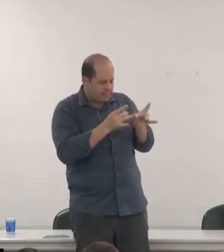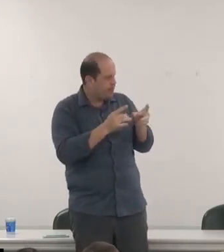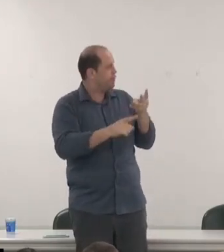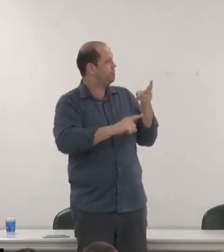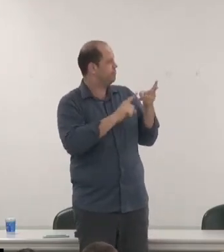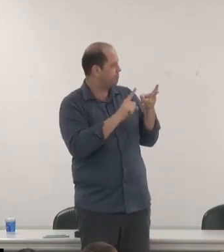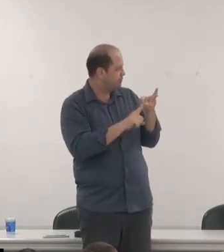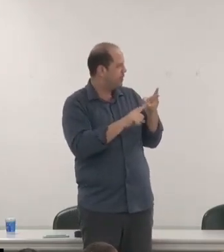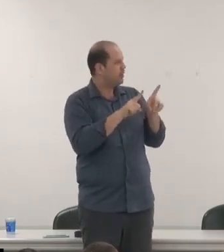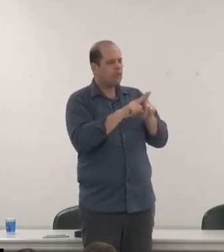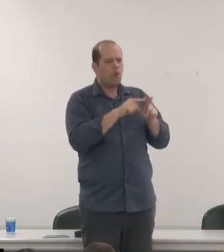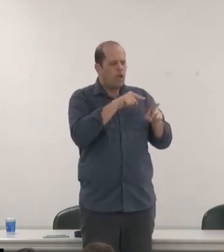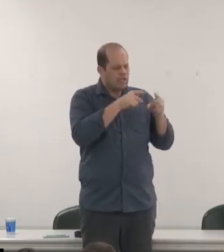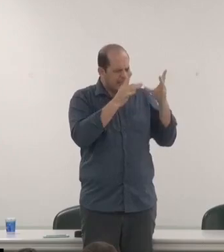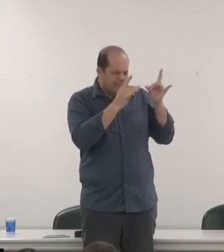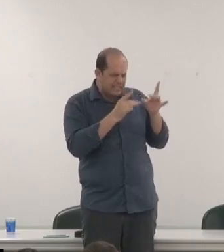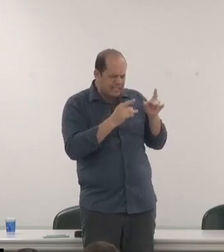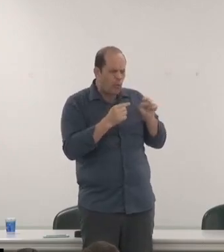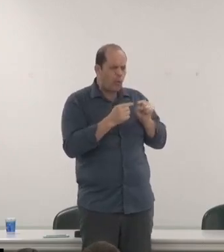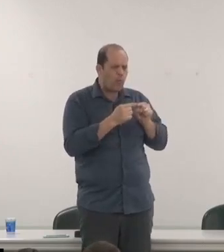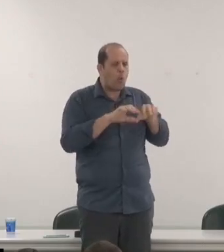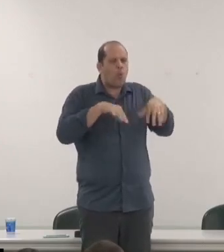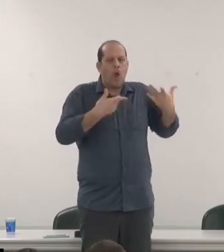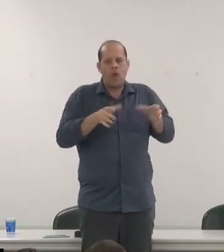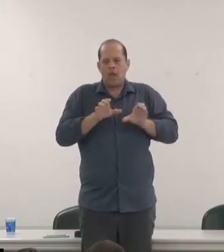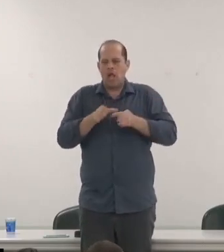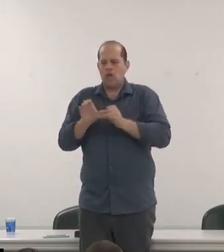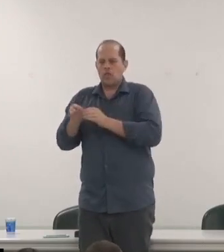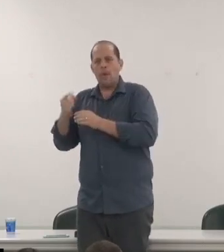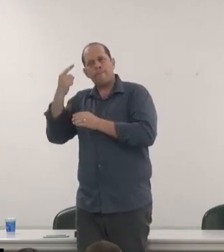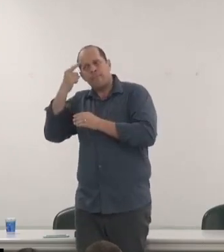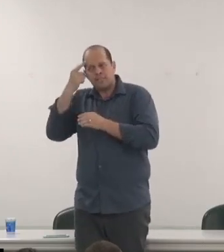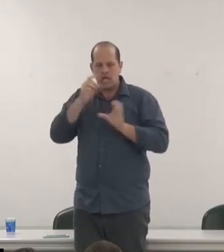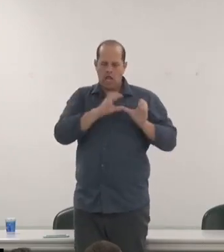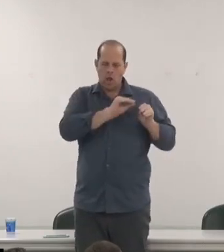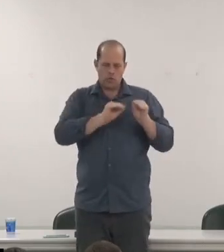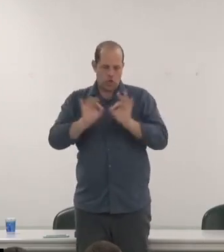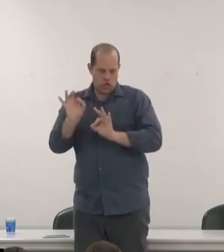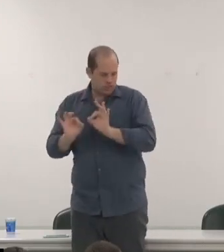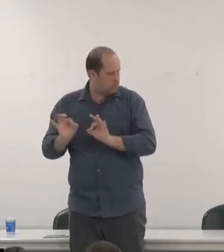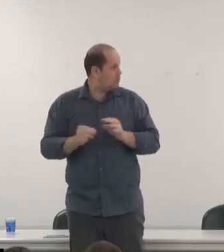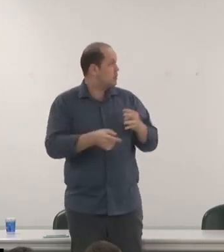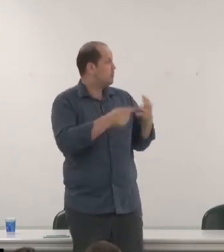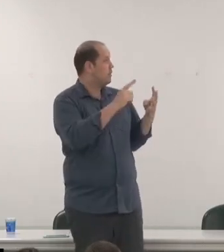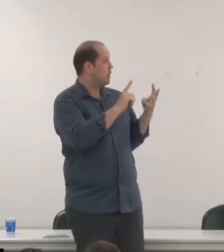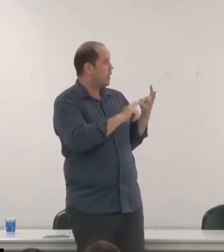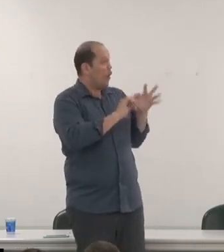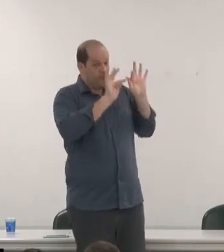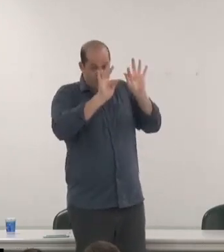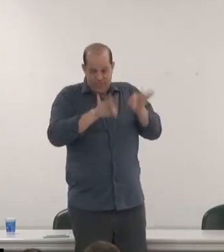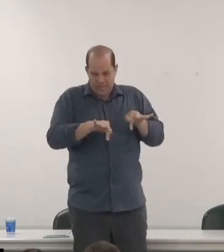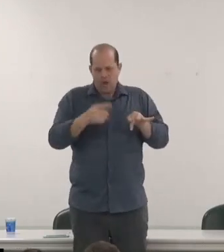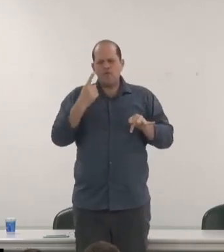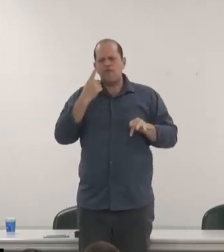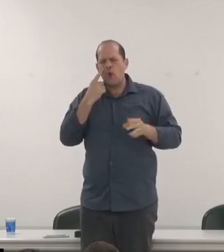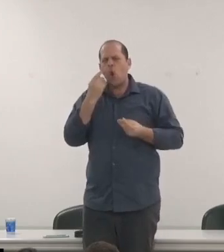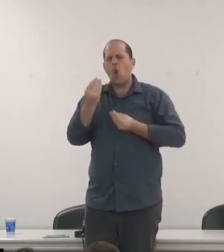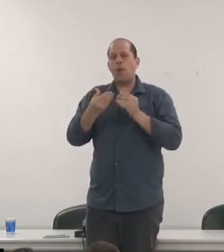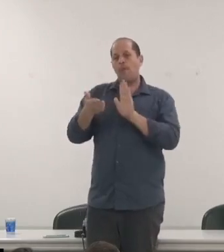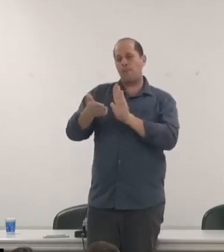a categorização, a descrição. Primeiro a descrição, para depois poder categorizar, e aí, então,